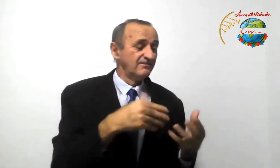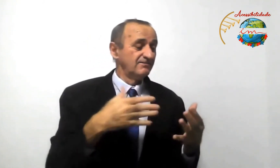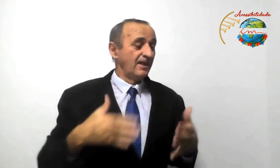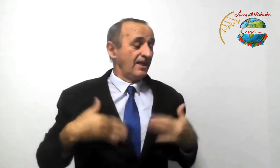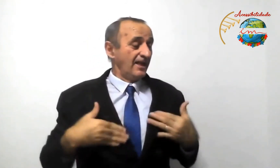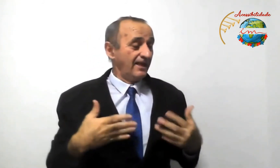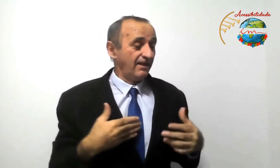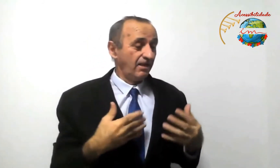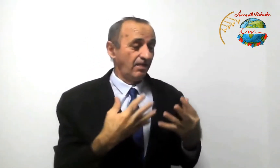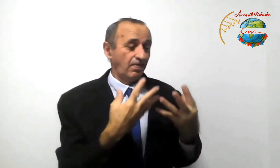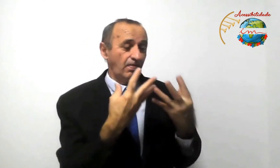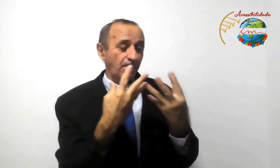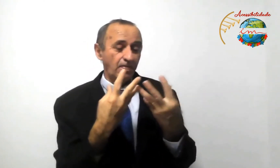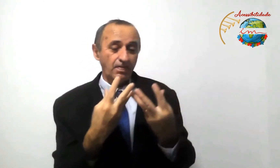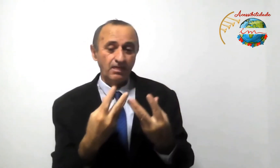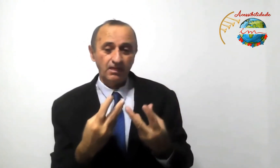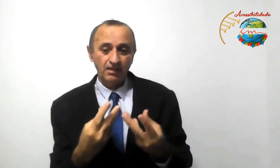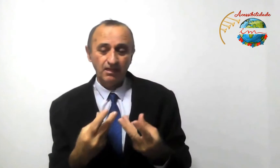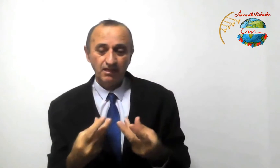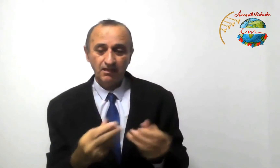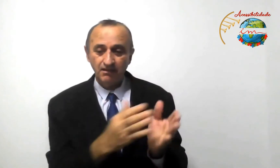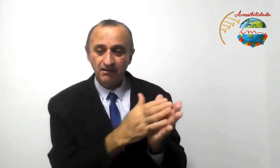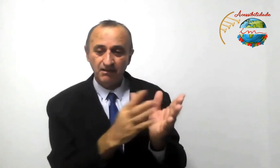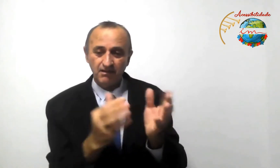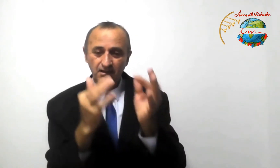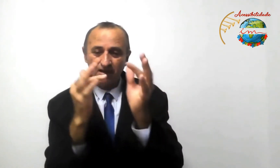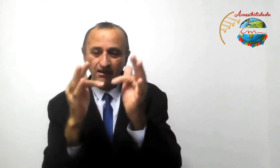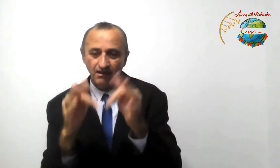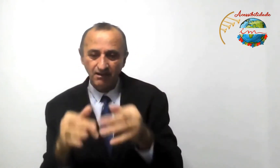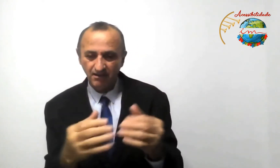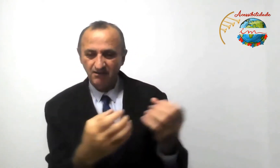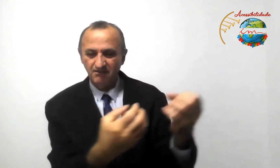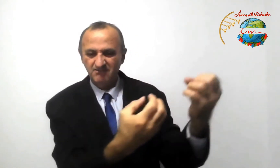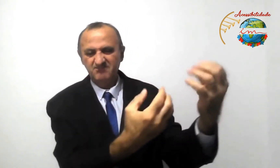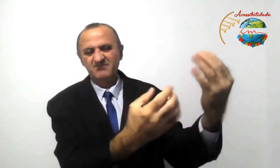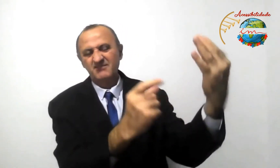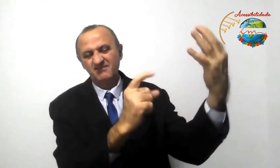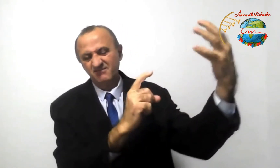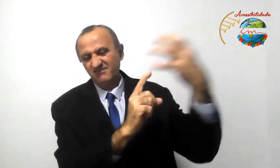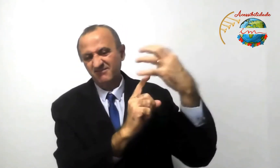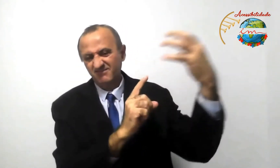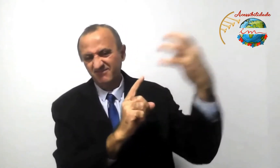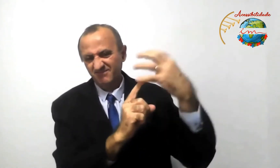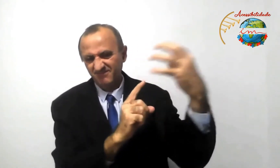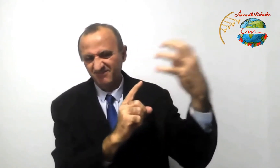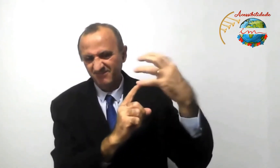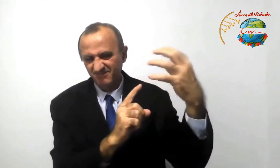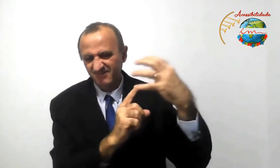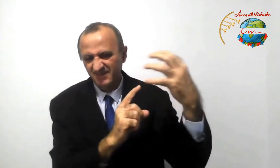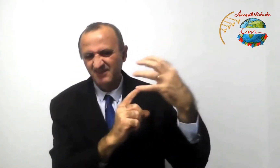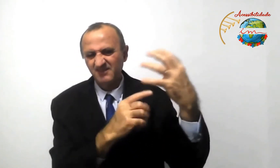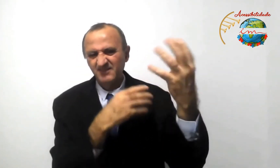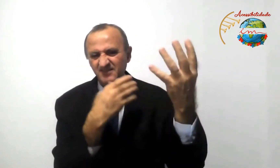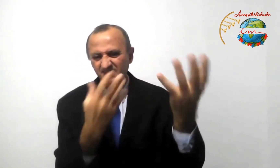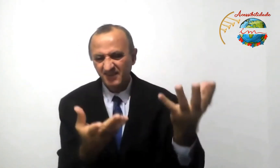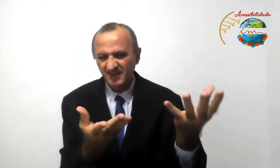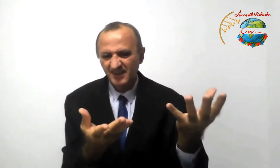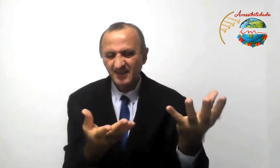alegria desse mundo, por exemplo, é uma alegria passageira, limitada, tem um fim. Então, temos as influências